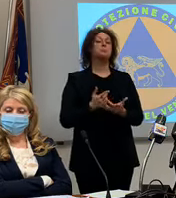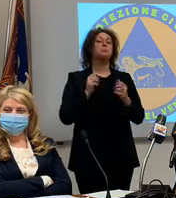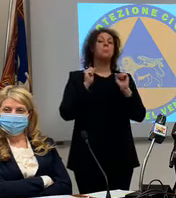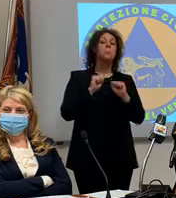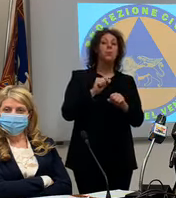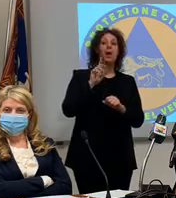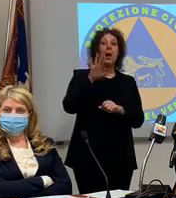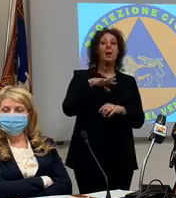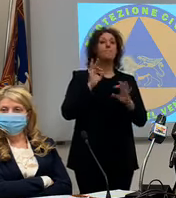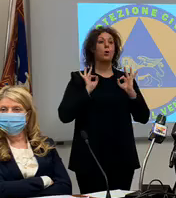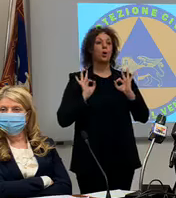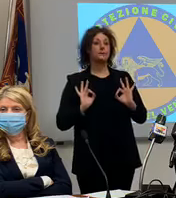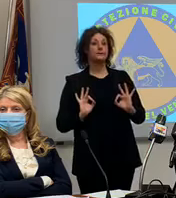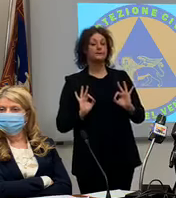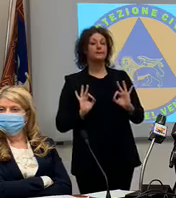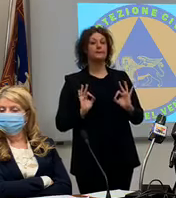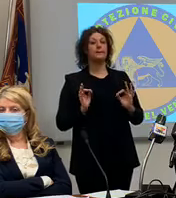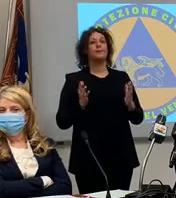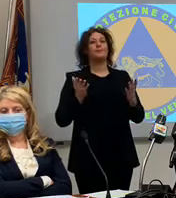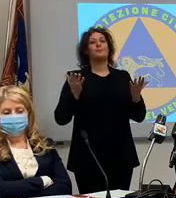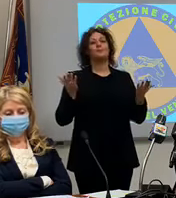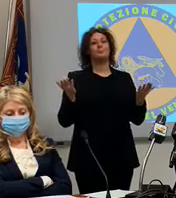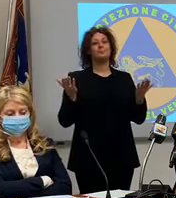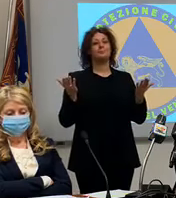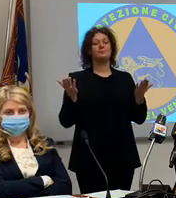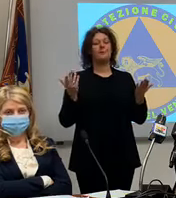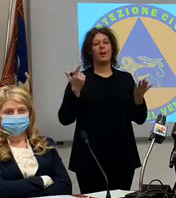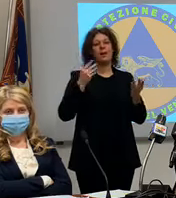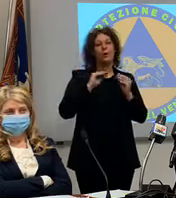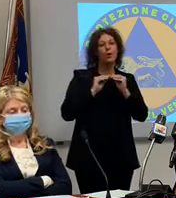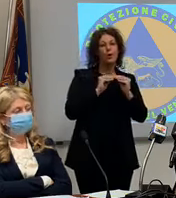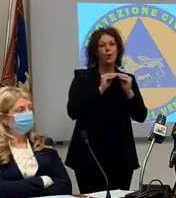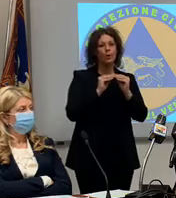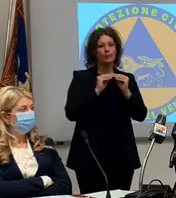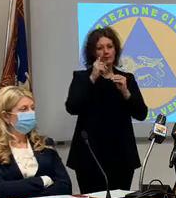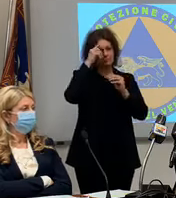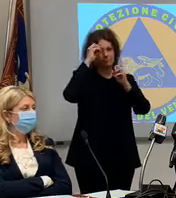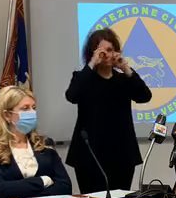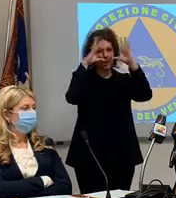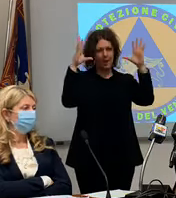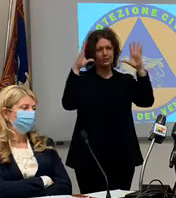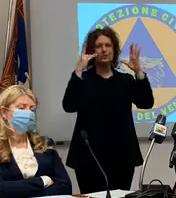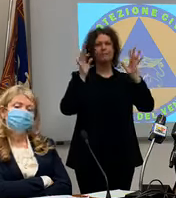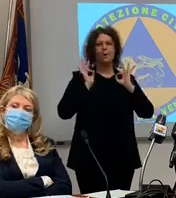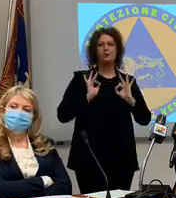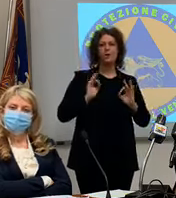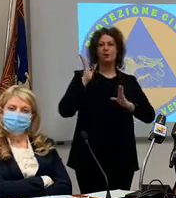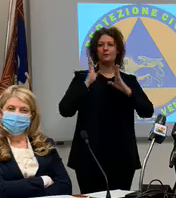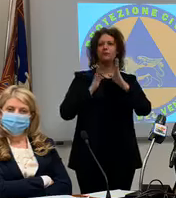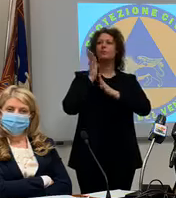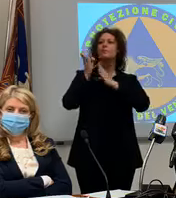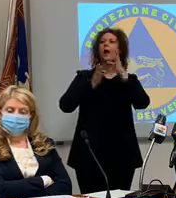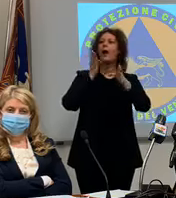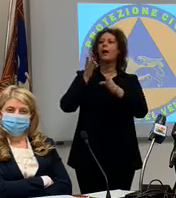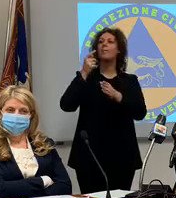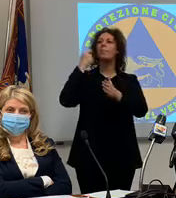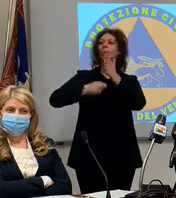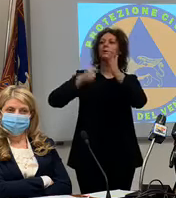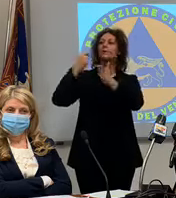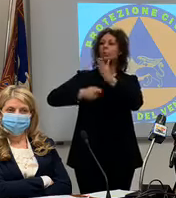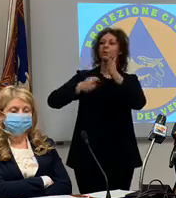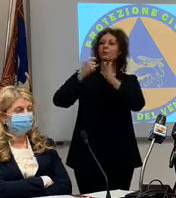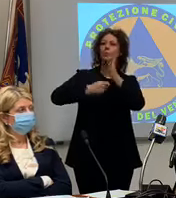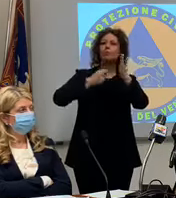però capite che se bisogna andare a strascico a far molte in mezzo alla popolazione C'è cè